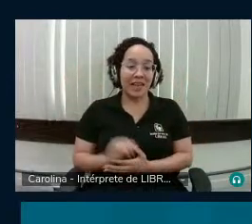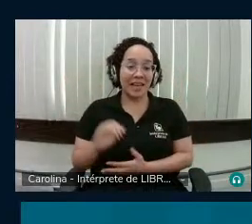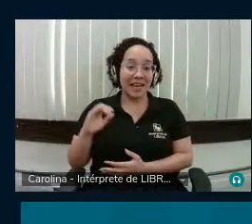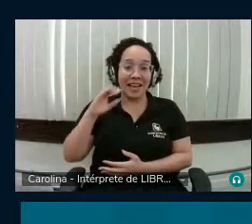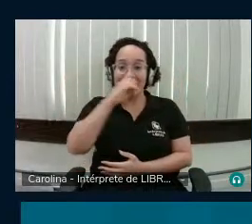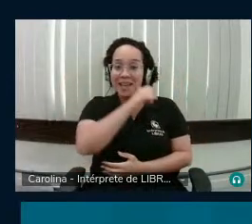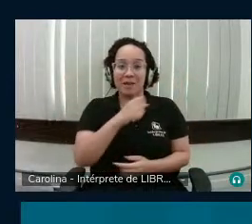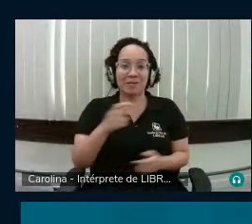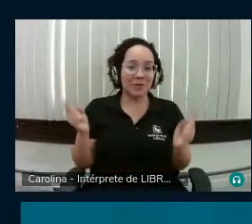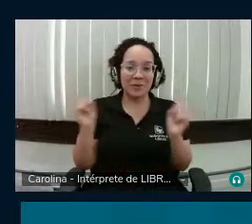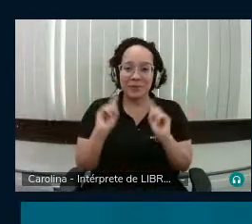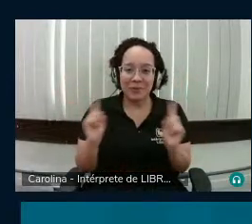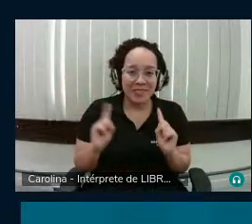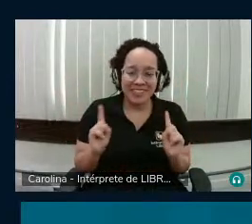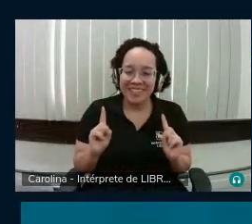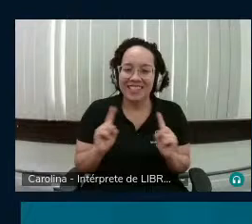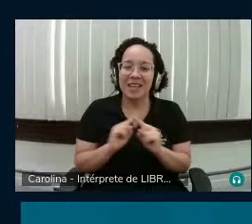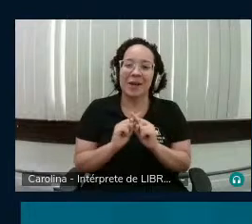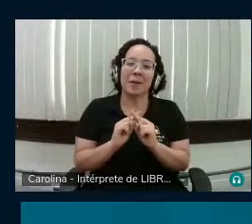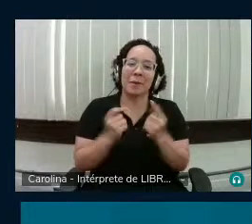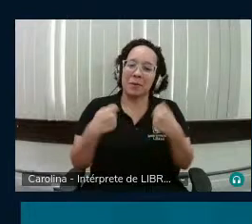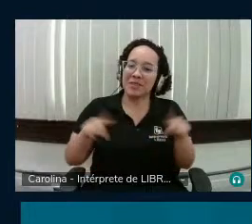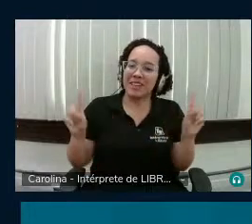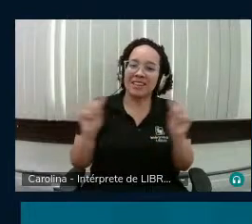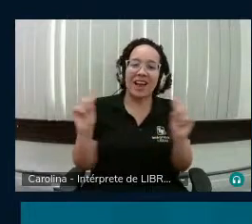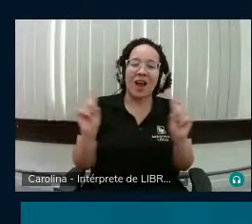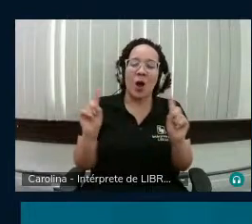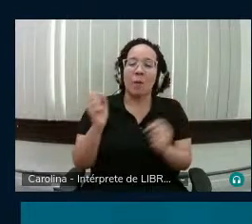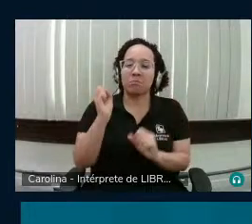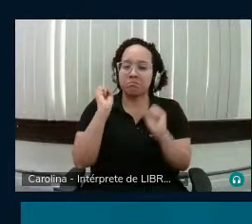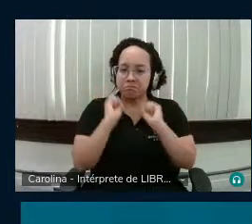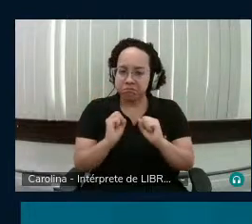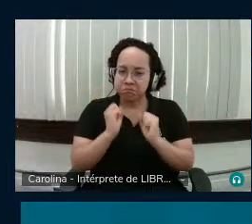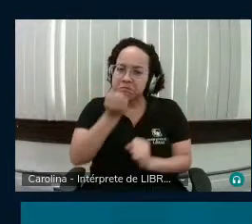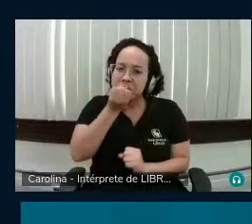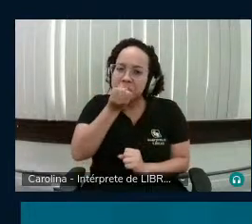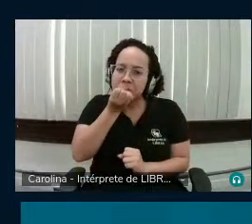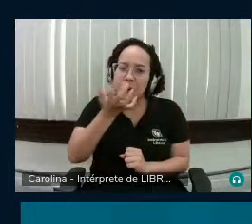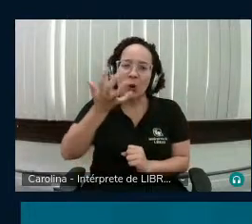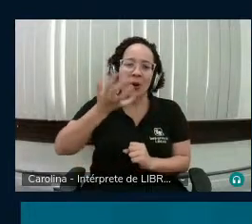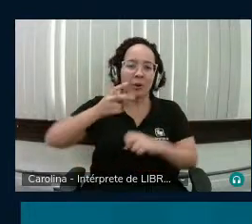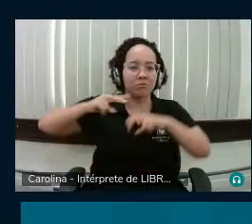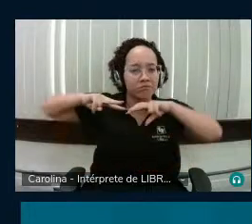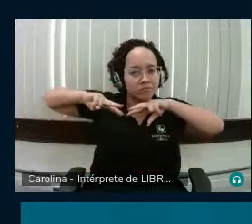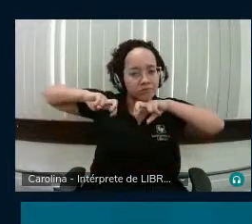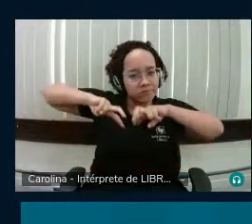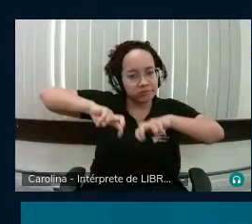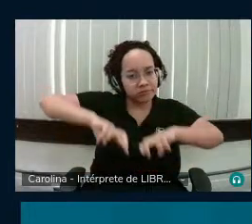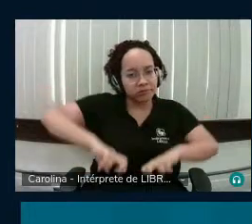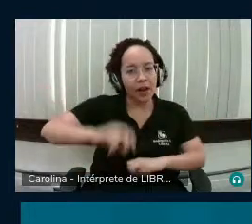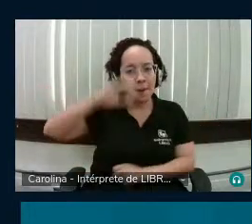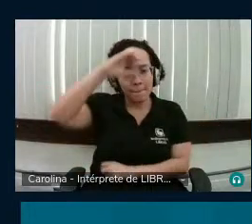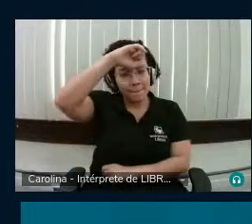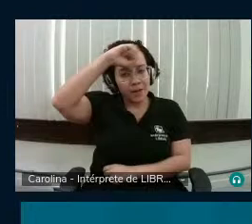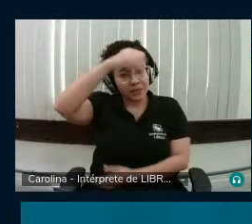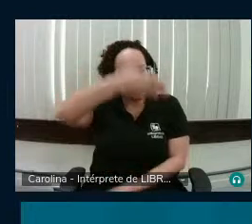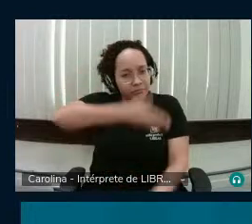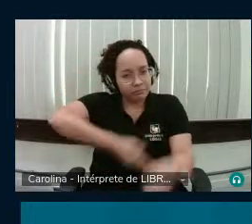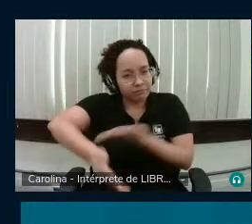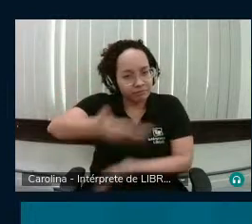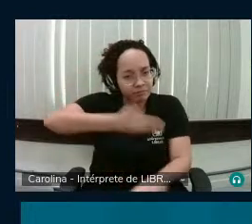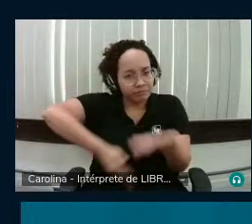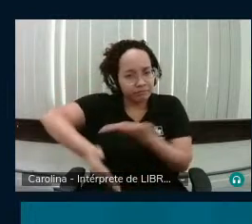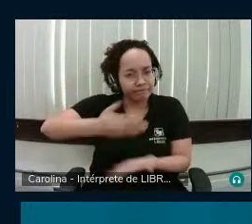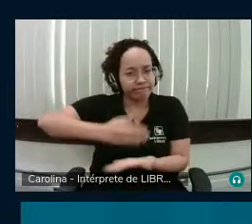passar devagar, desde que seja bom, prazeroso, enriquecedor, de muito aprendizado, de muita colaboração,